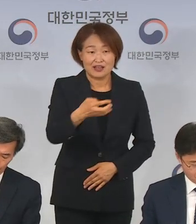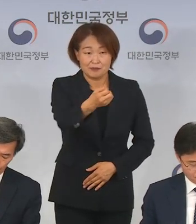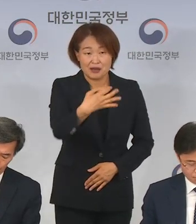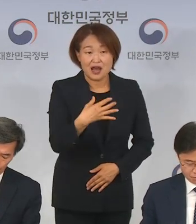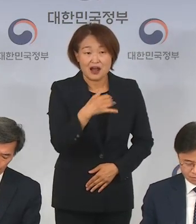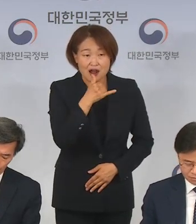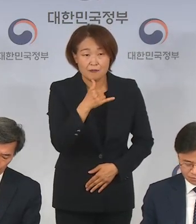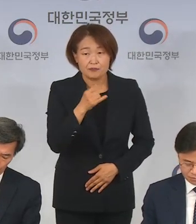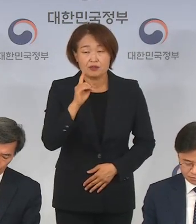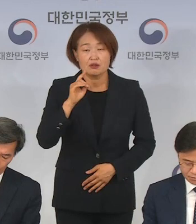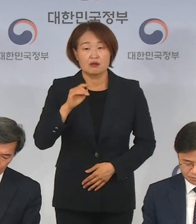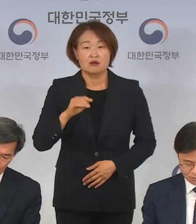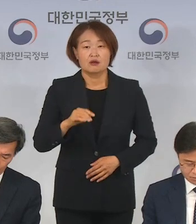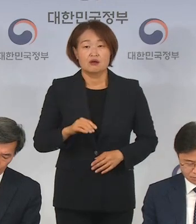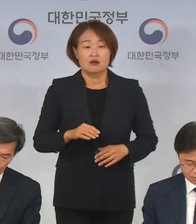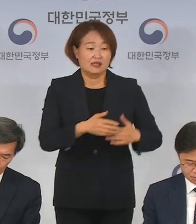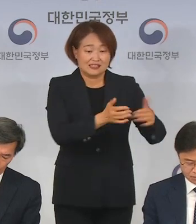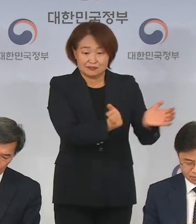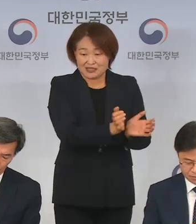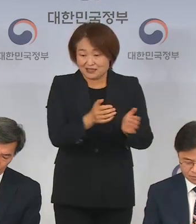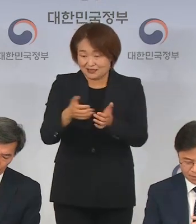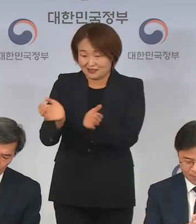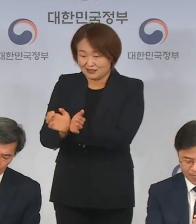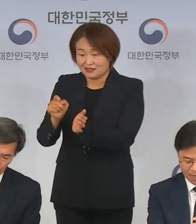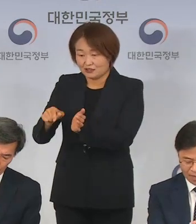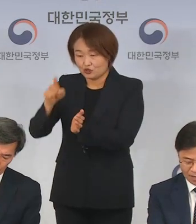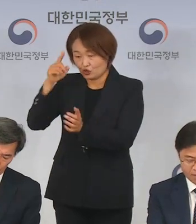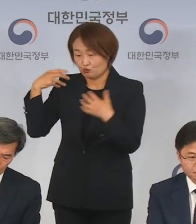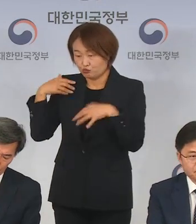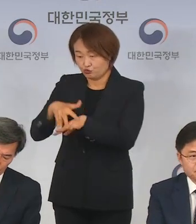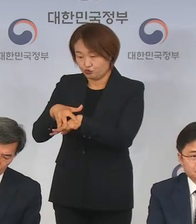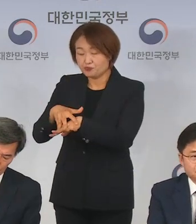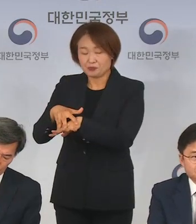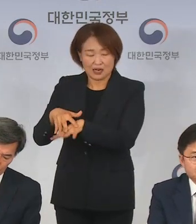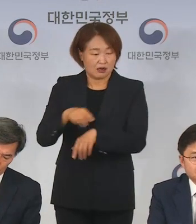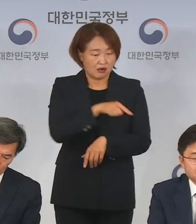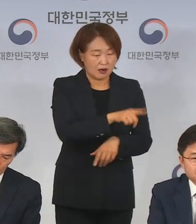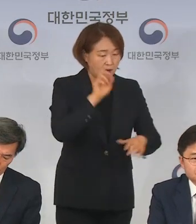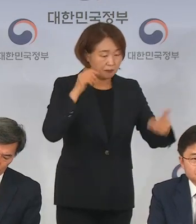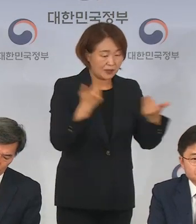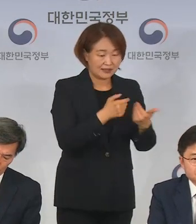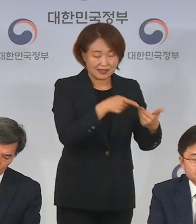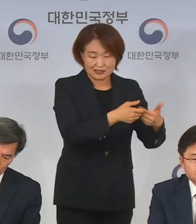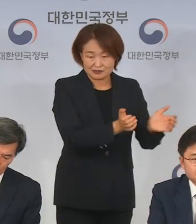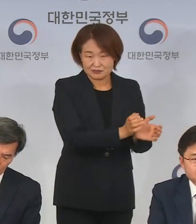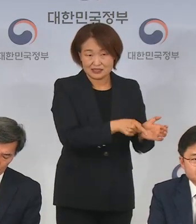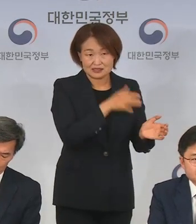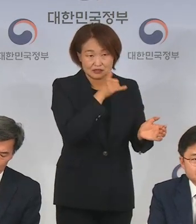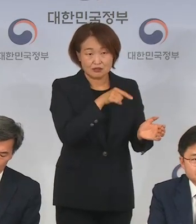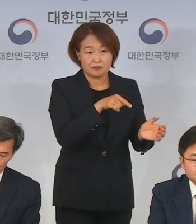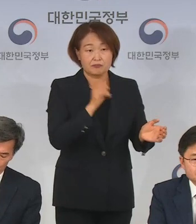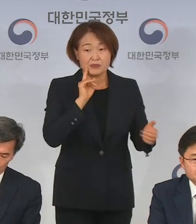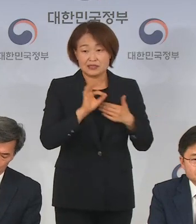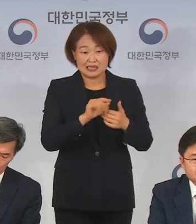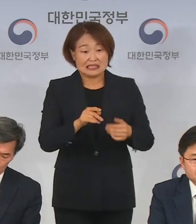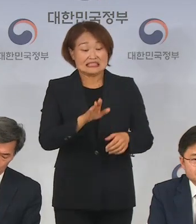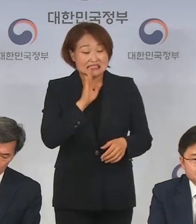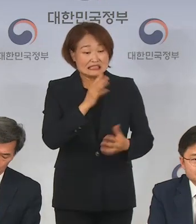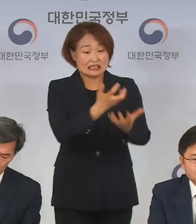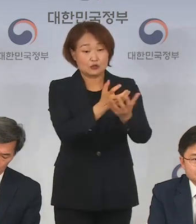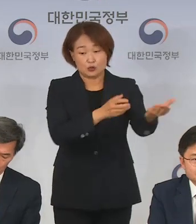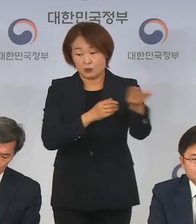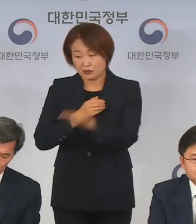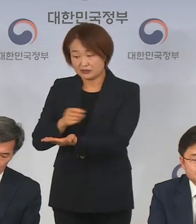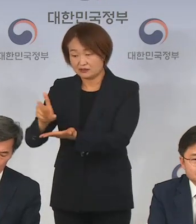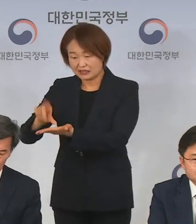같은데 반대하는 집단도 있을 수 있잖아요. 원데이터를 제공받으시면은 거기에 해서도 공개를 하실 의향이